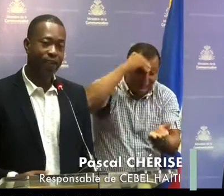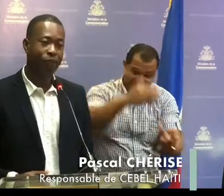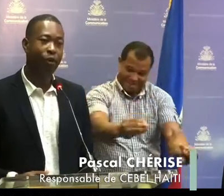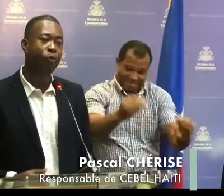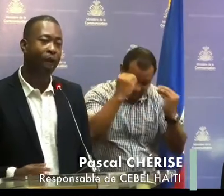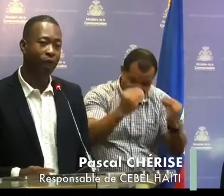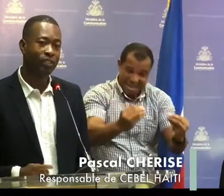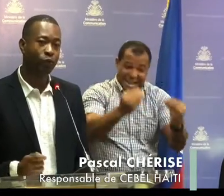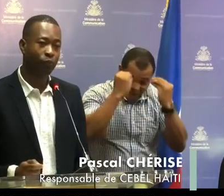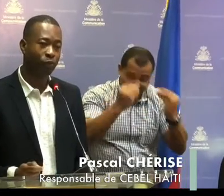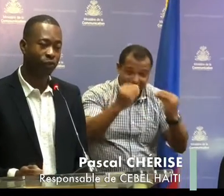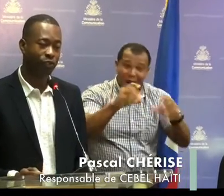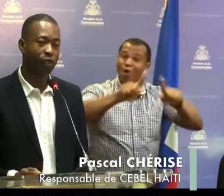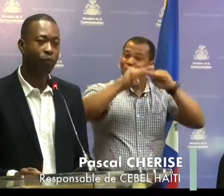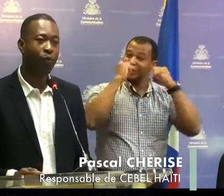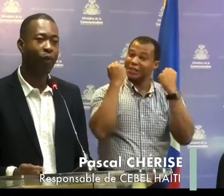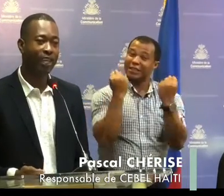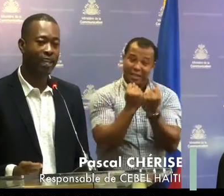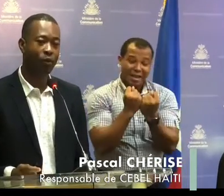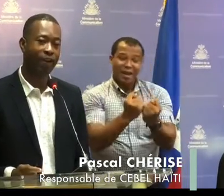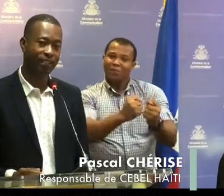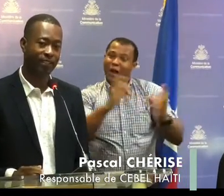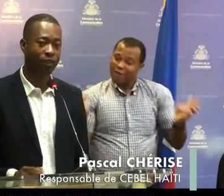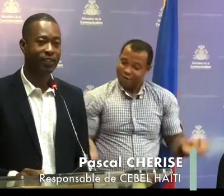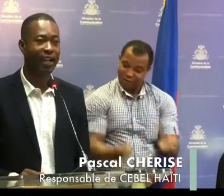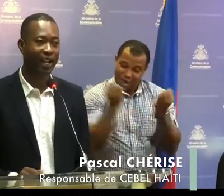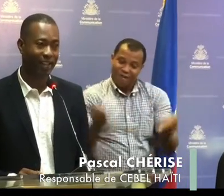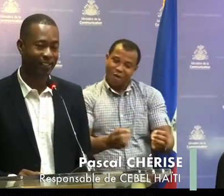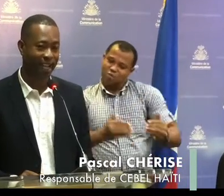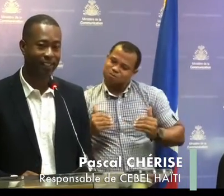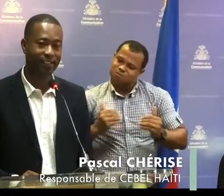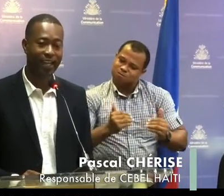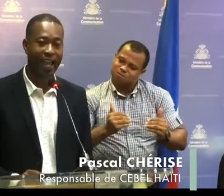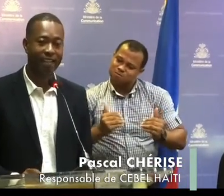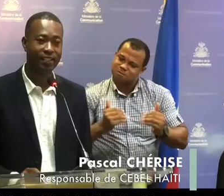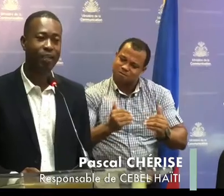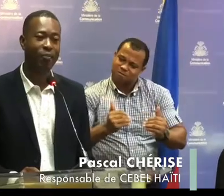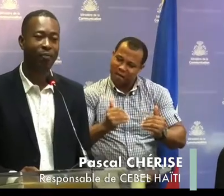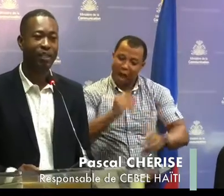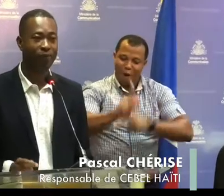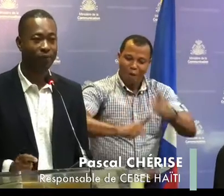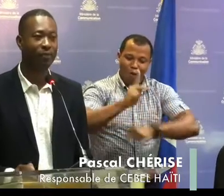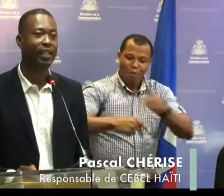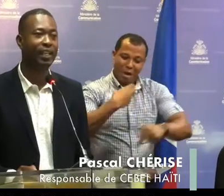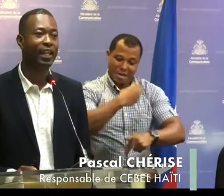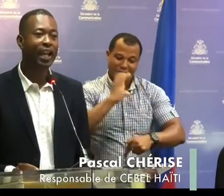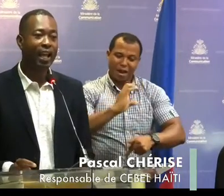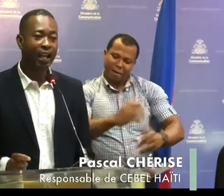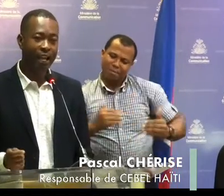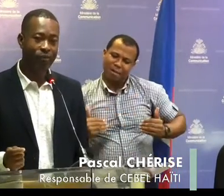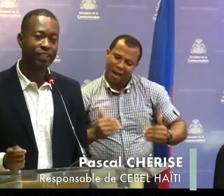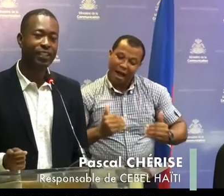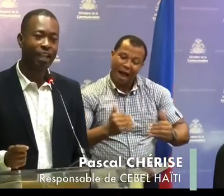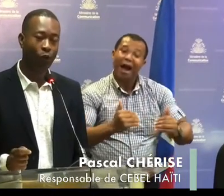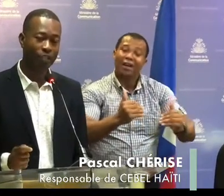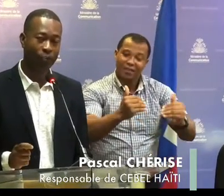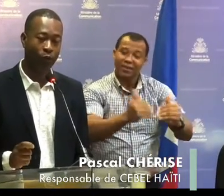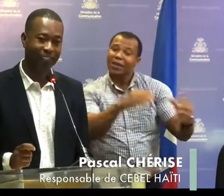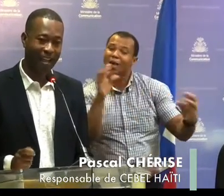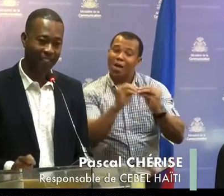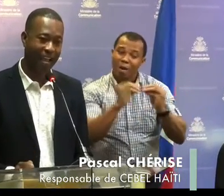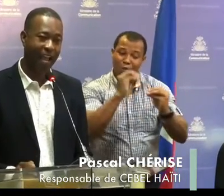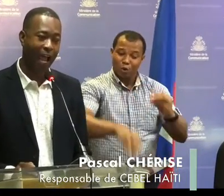fonti effort pour ba un petit coup de pouce pour aider yo avancer. Donc c'est dans cadre ça, c'est de l'Haïti lui-même qui des firmes qui té réussi